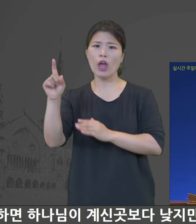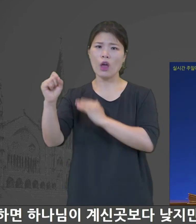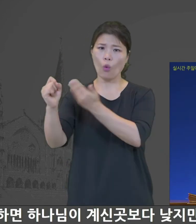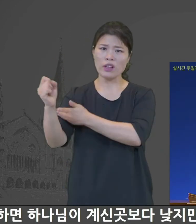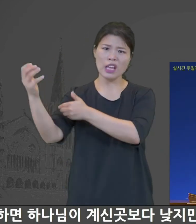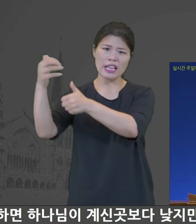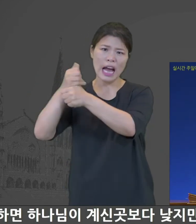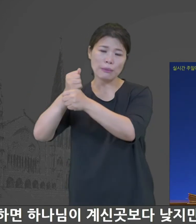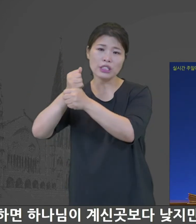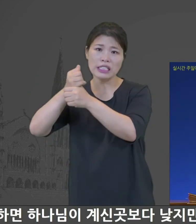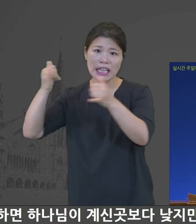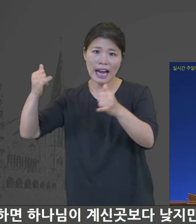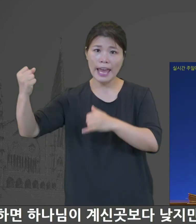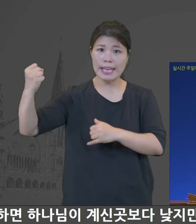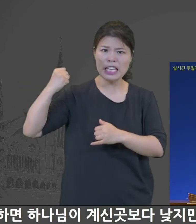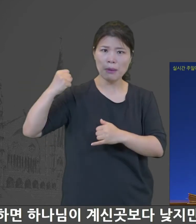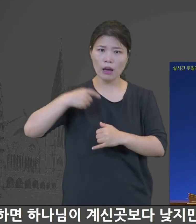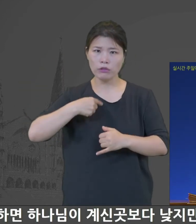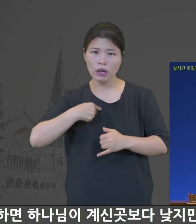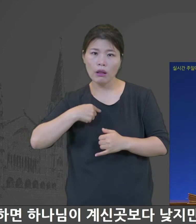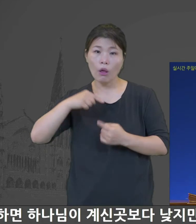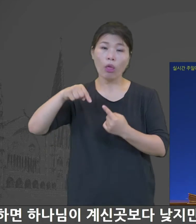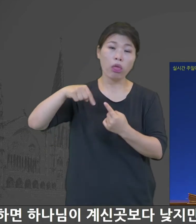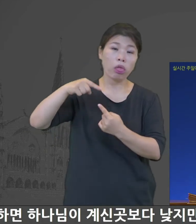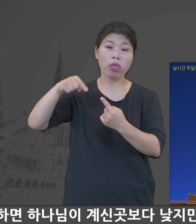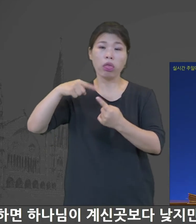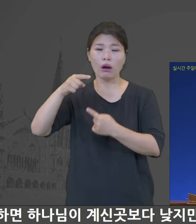그 힘에 놀아난다는 겁니다.